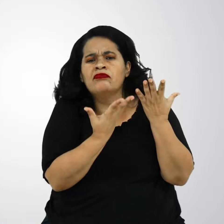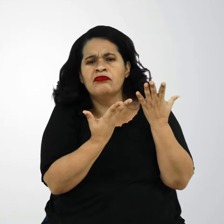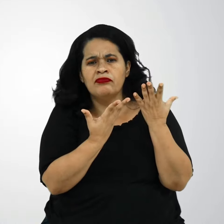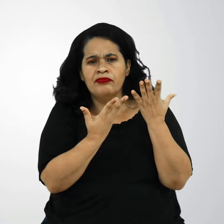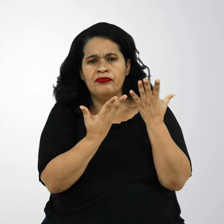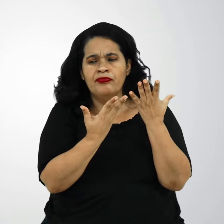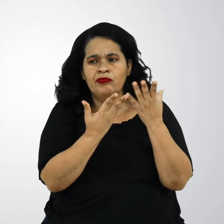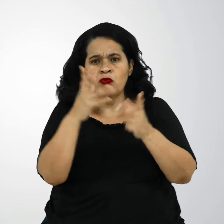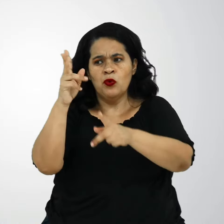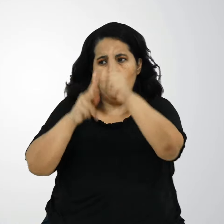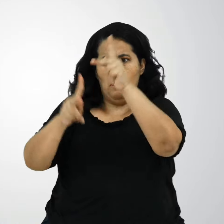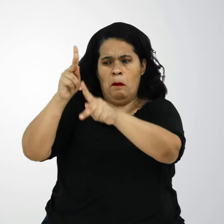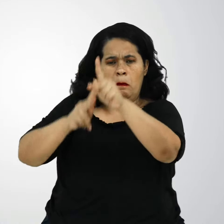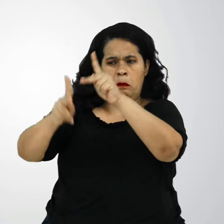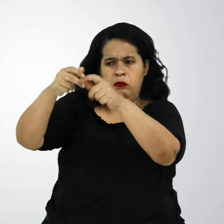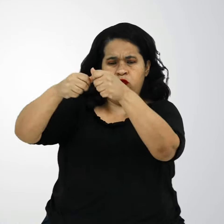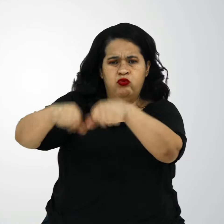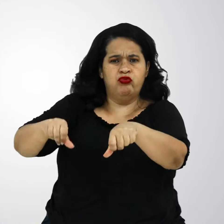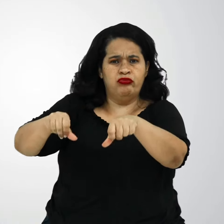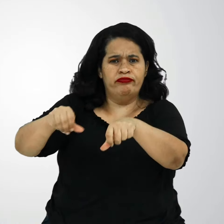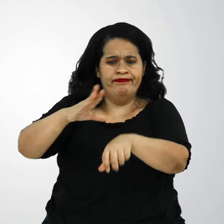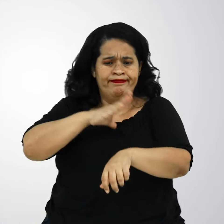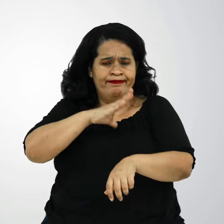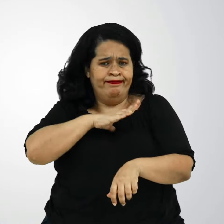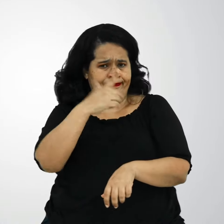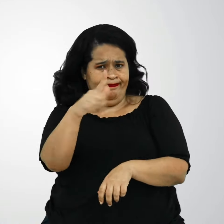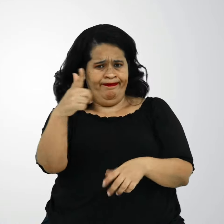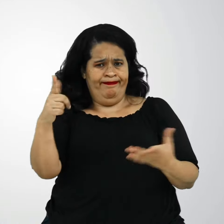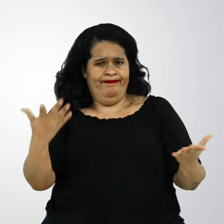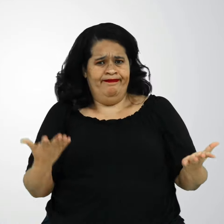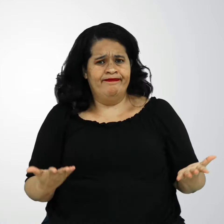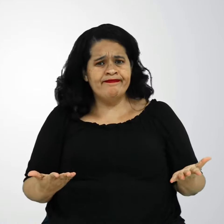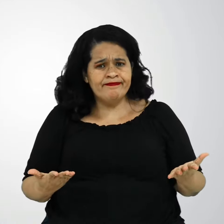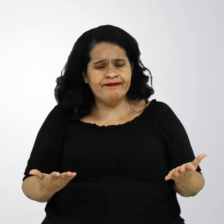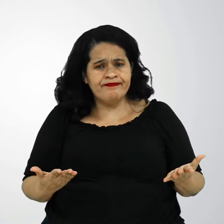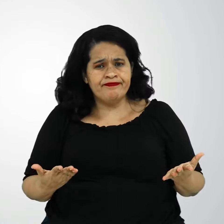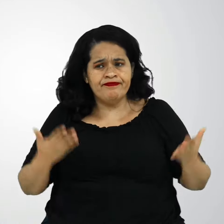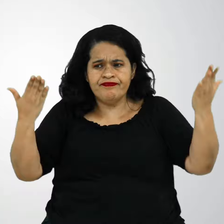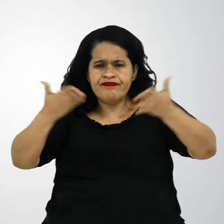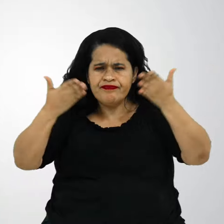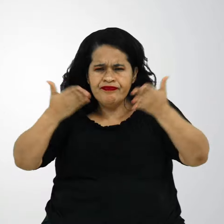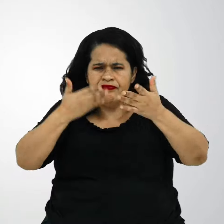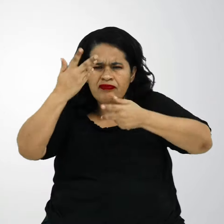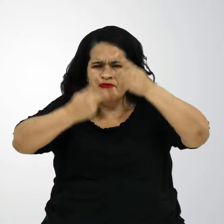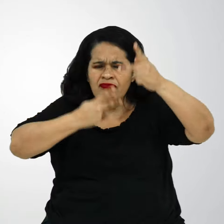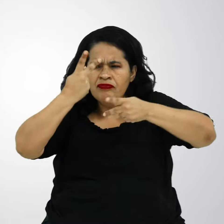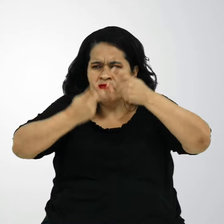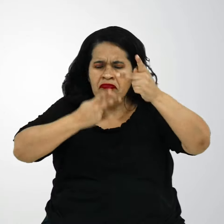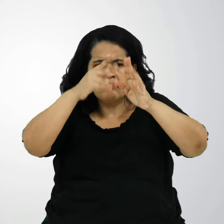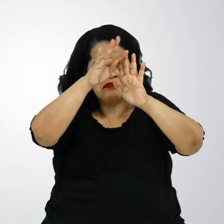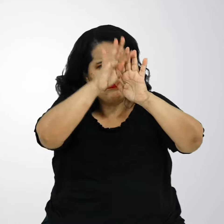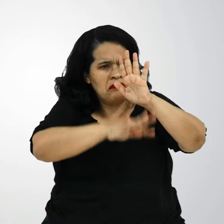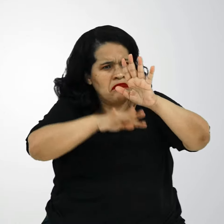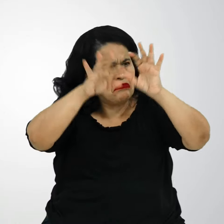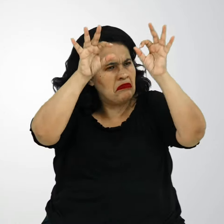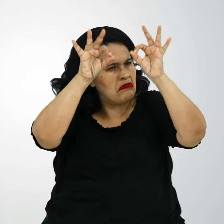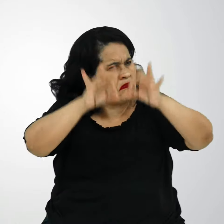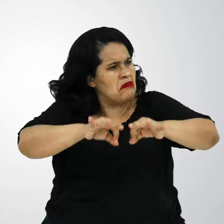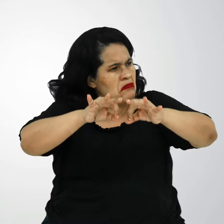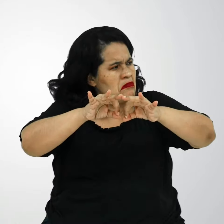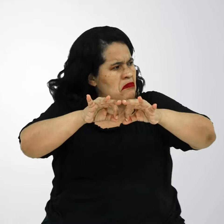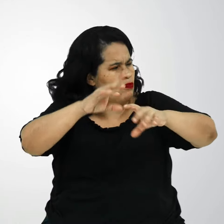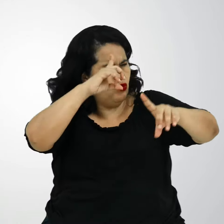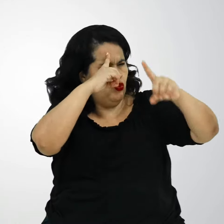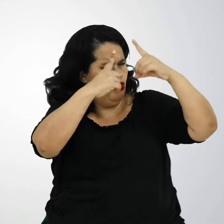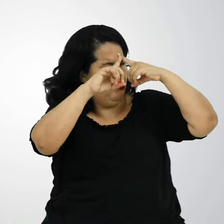sem reconstruir a cidade? E é interessante afirmar que o texto de Isaías está correto, está citado o nome de Ciro, não tem dúvida nenhuma quanto a isso, então